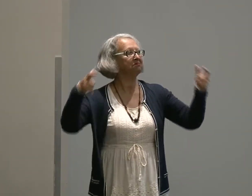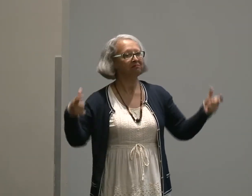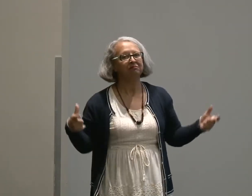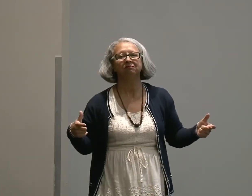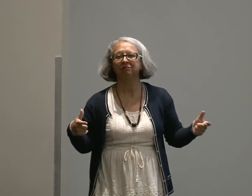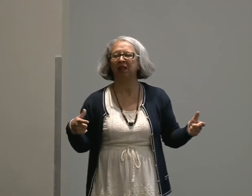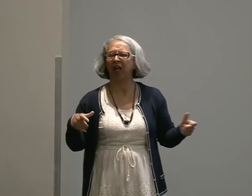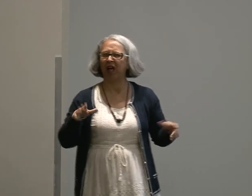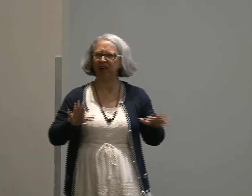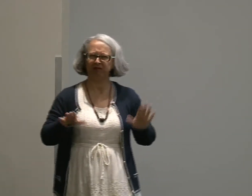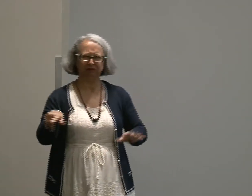aqui.